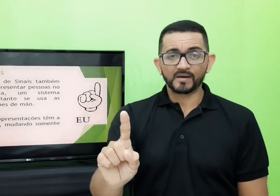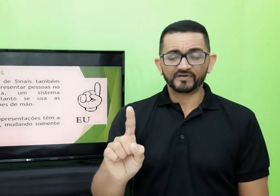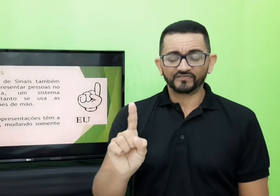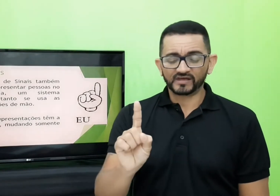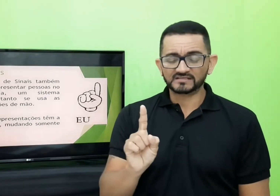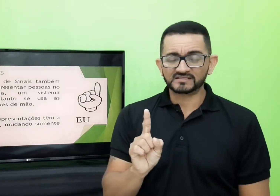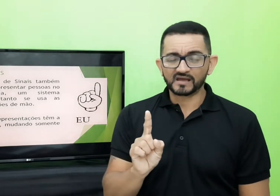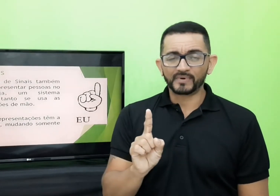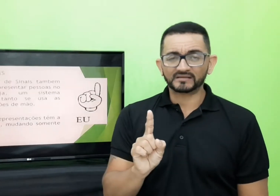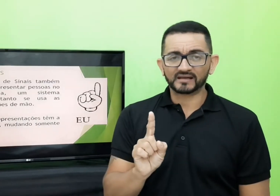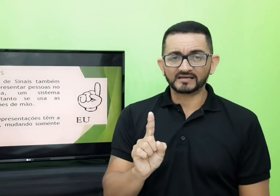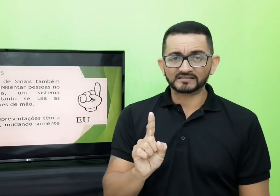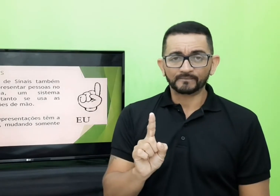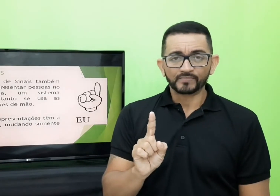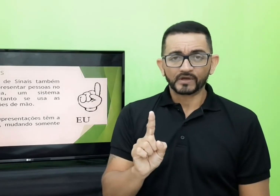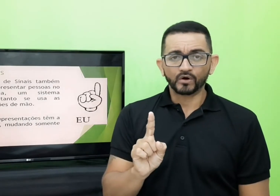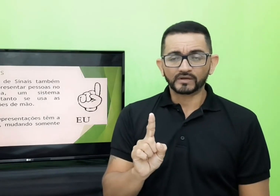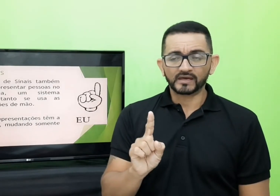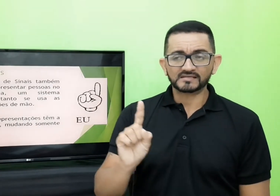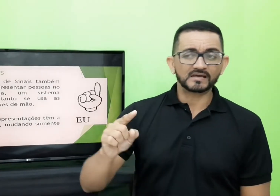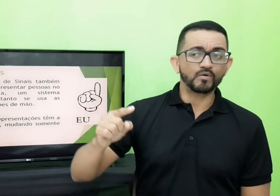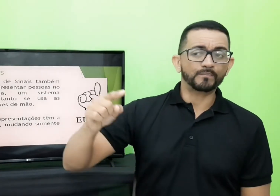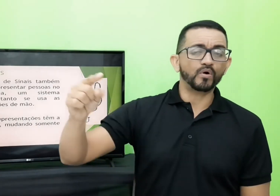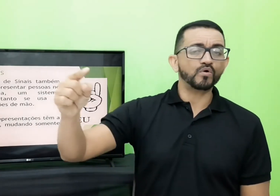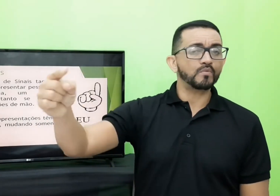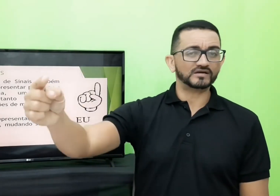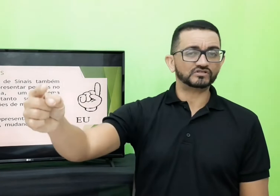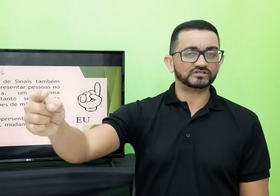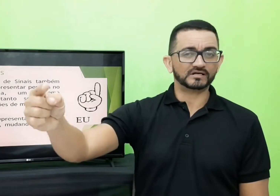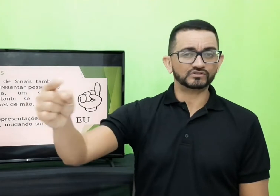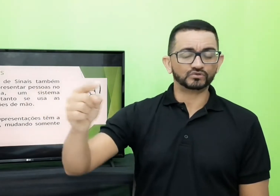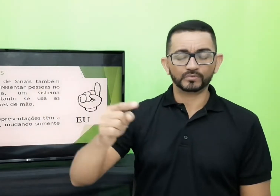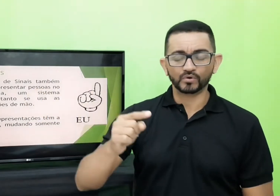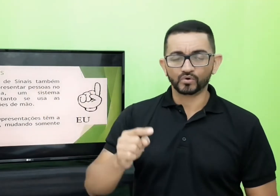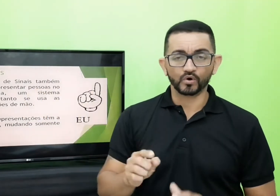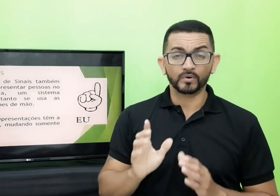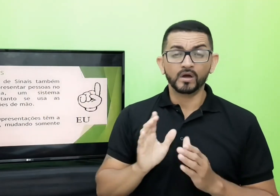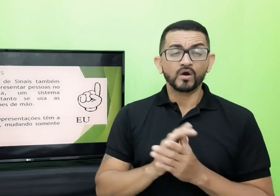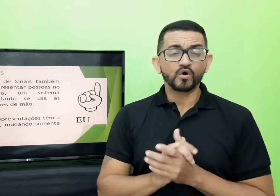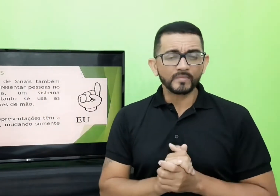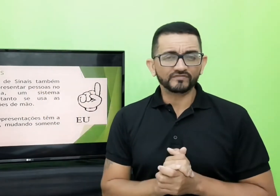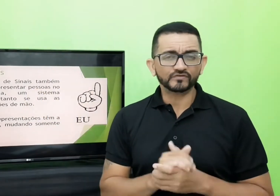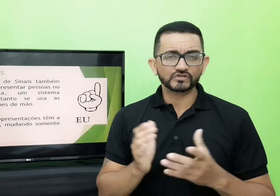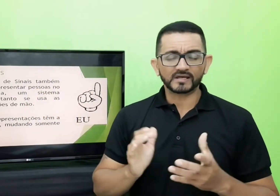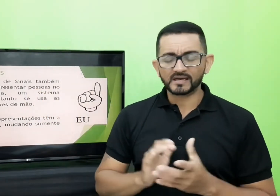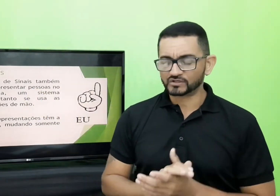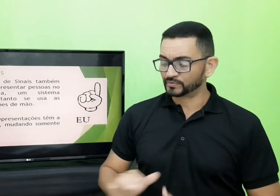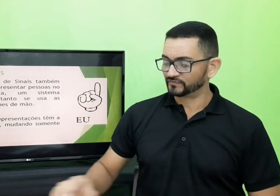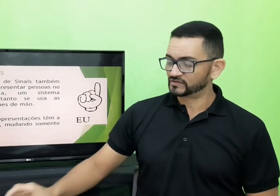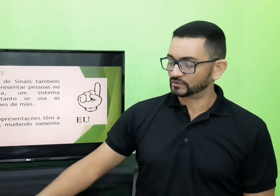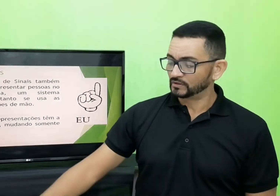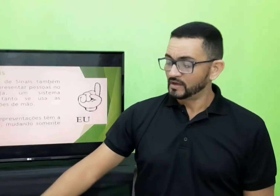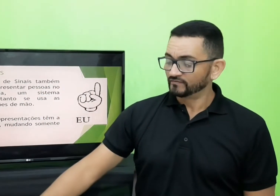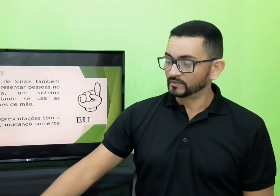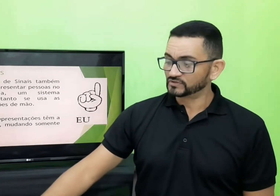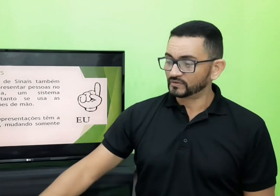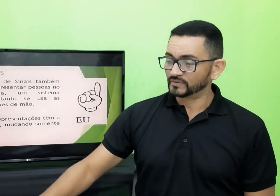para frente, se é para trás, ok, se é um pouco mais distante do meu corpo. Como é que funciona isso, professor? Vamos ver um